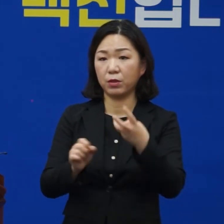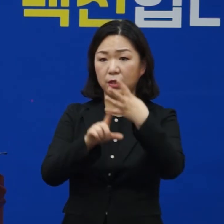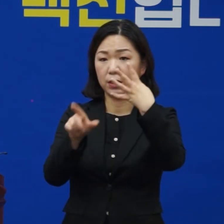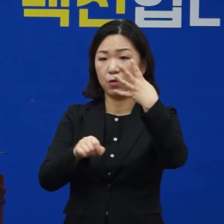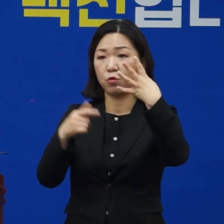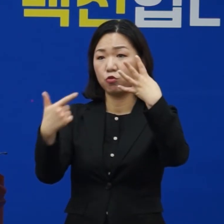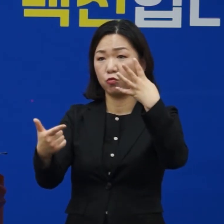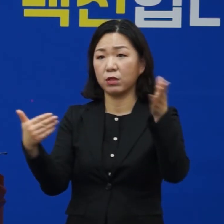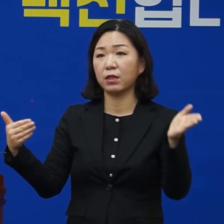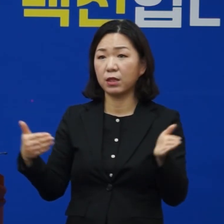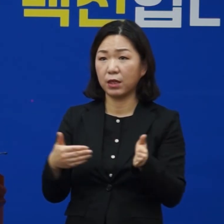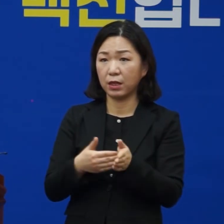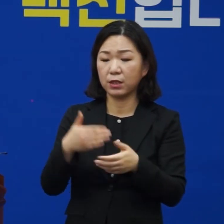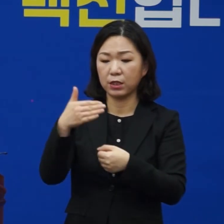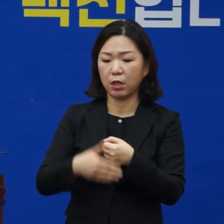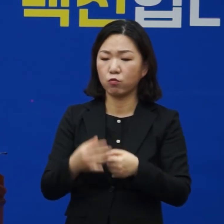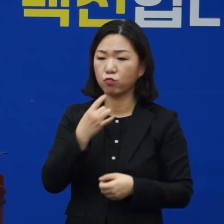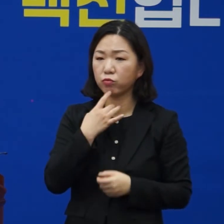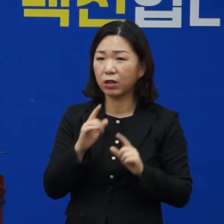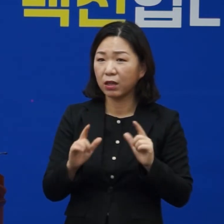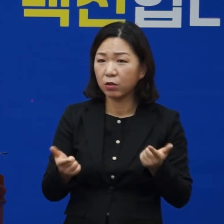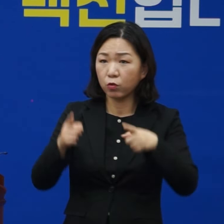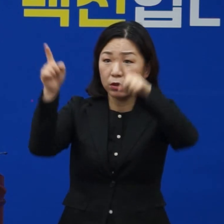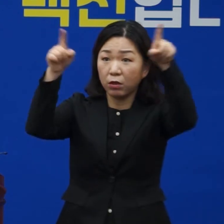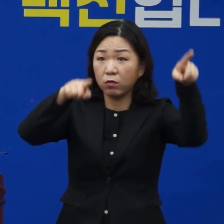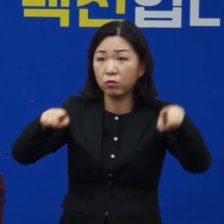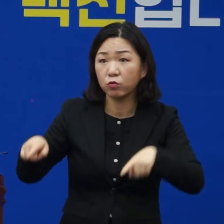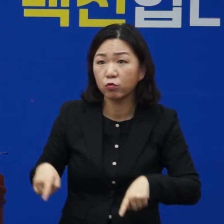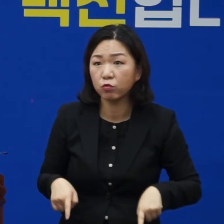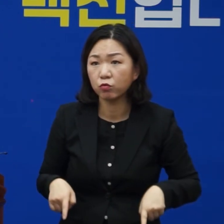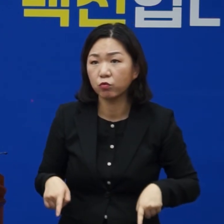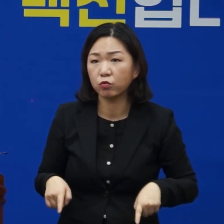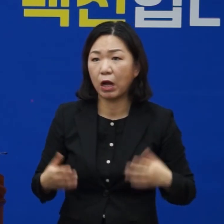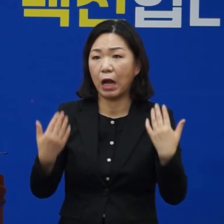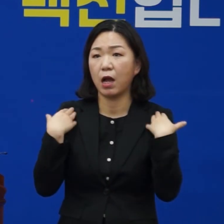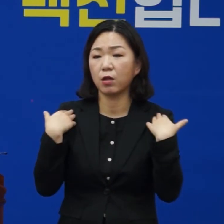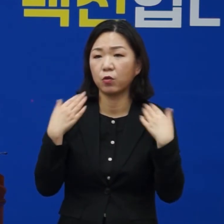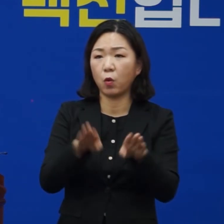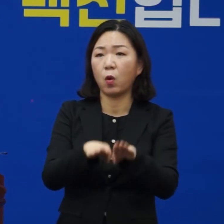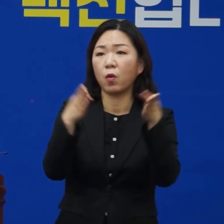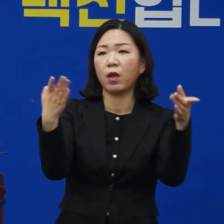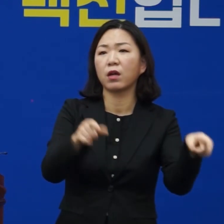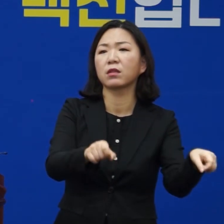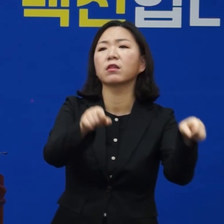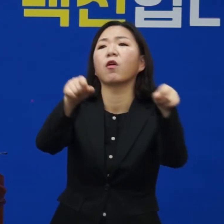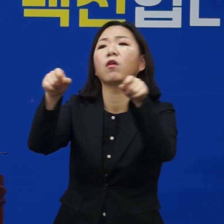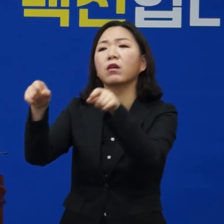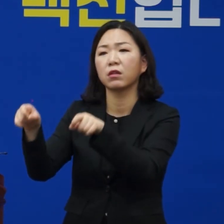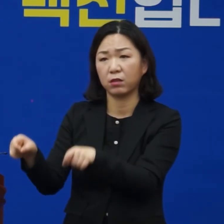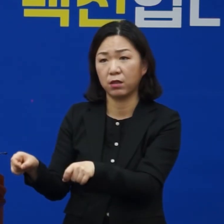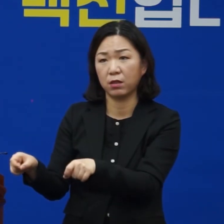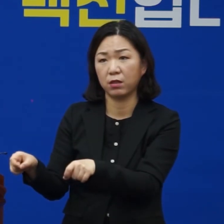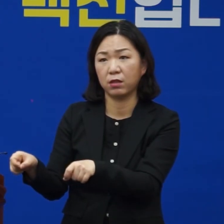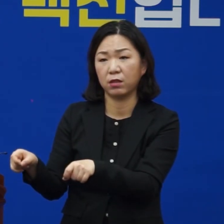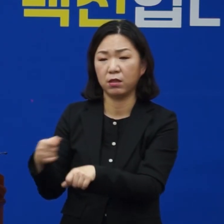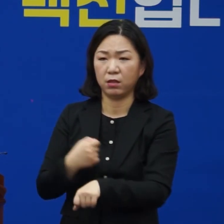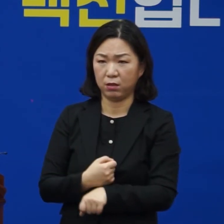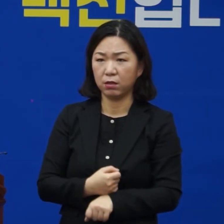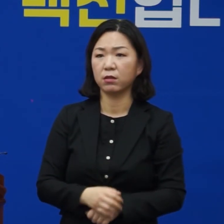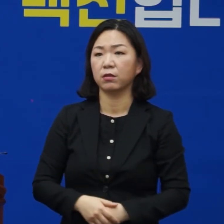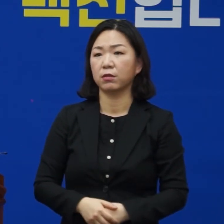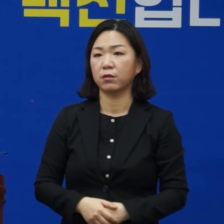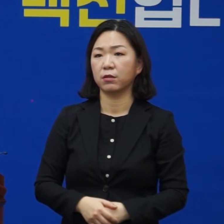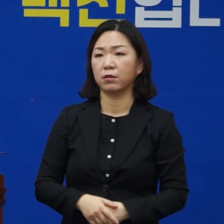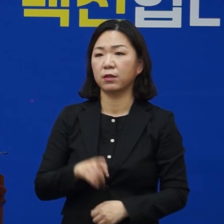6일까지 대구뿐만 아니라 전국을 지금 학교 개학을 연기한 그런 조치를 취한 겁니다.